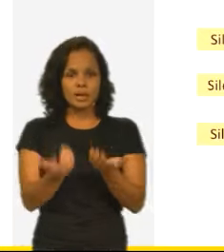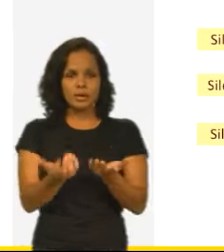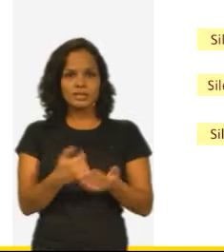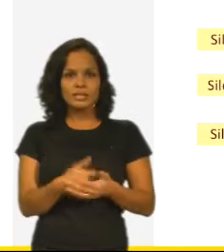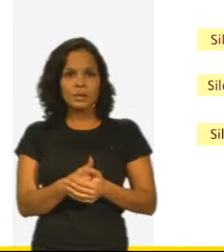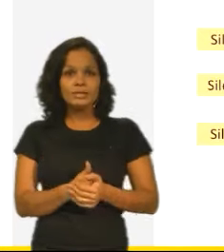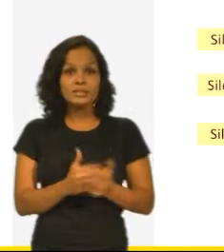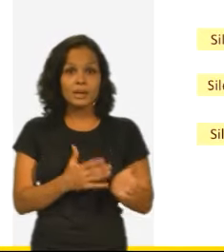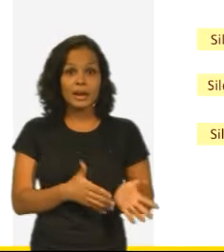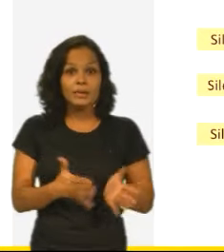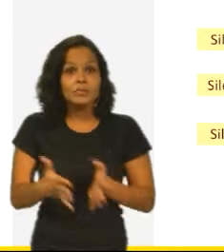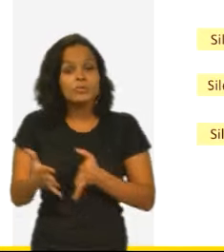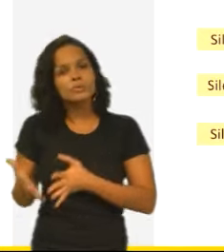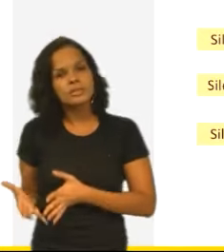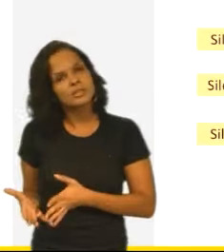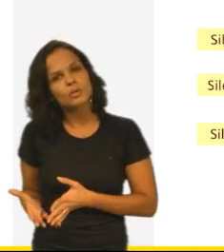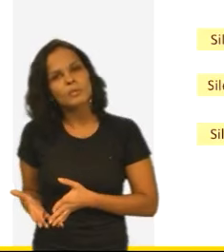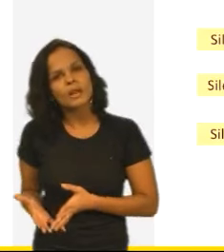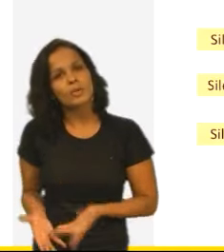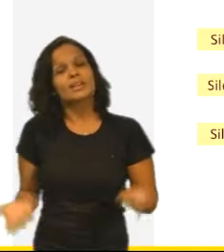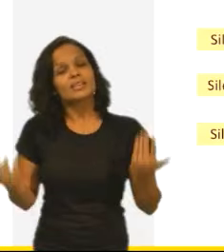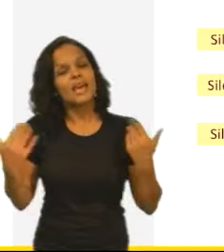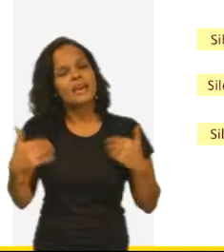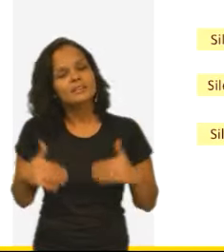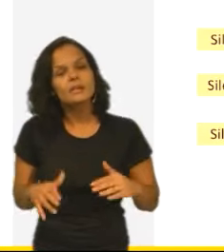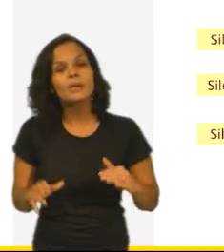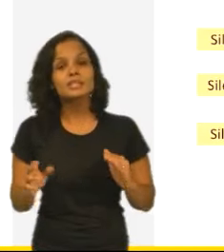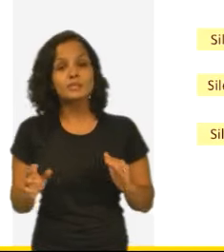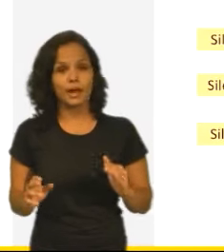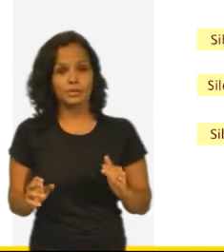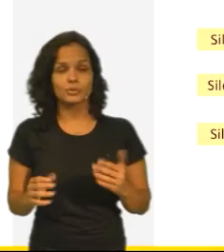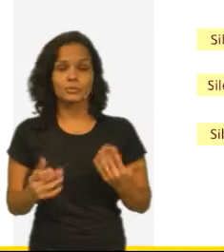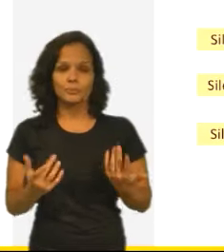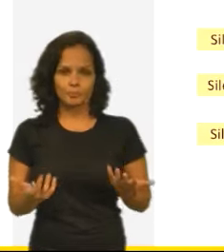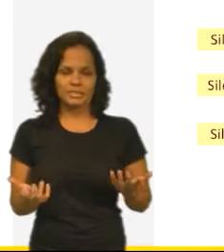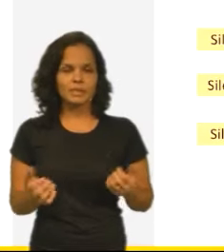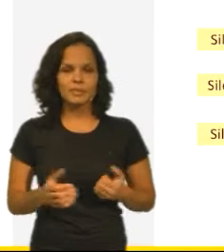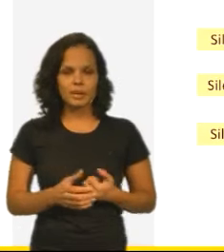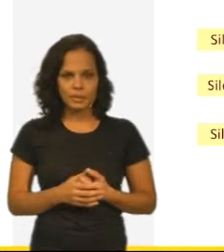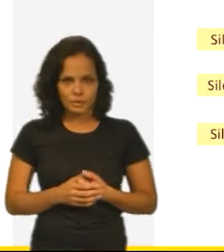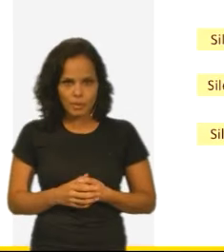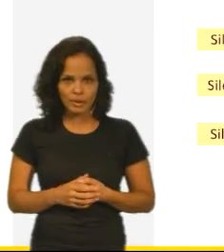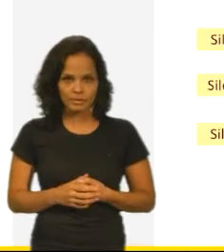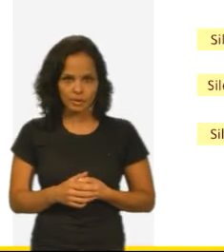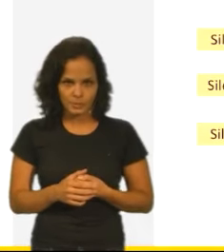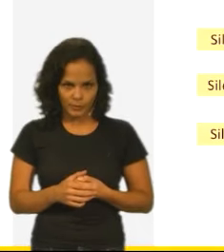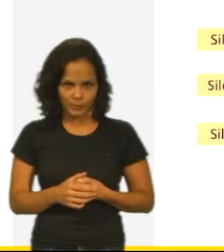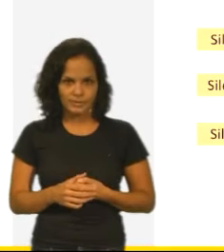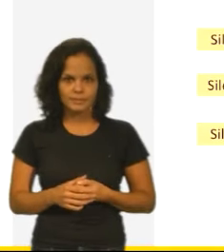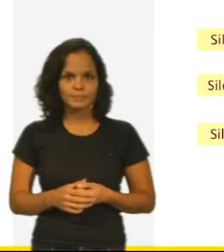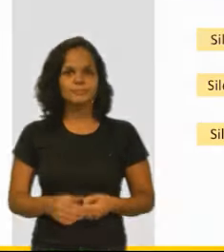agora, em sequência, trabalhar com concordância nominal, que é ainda mais fácil, mas também é menos cobrado nas provas.